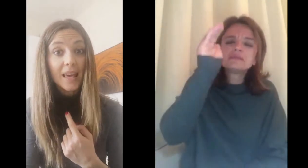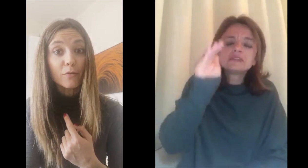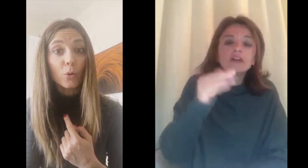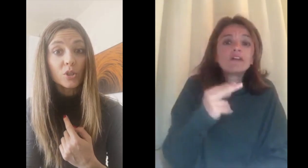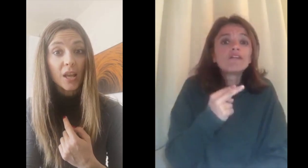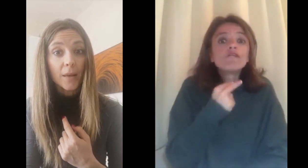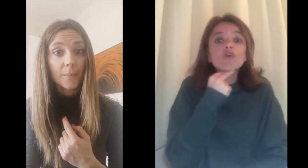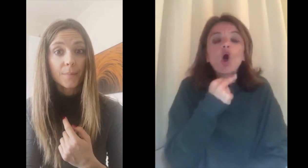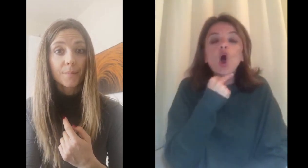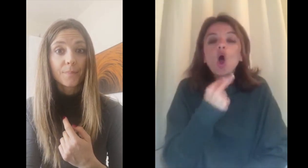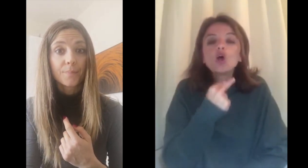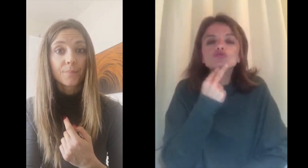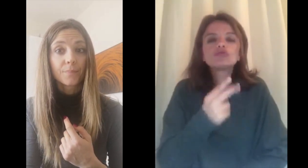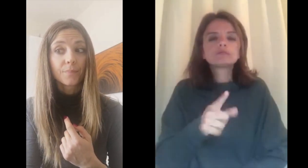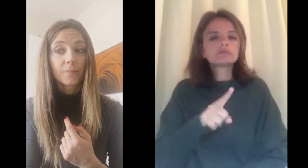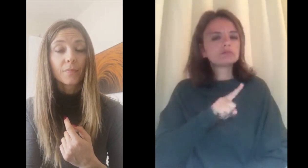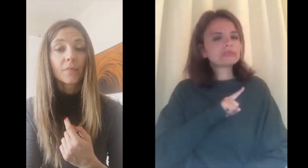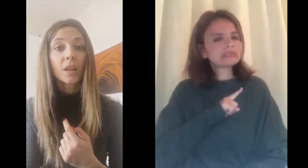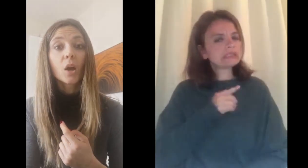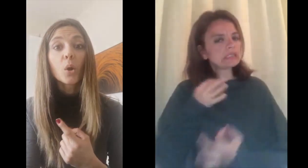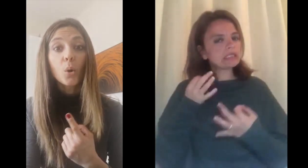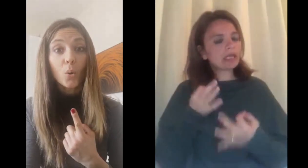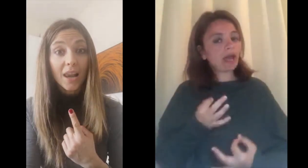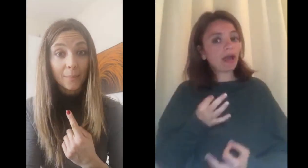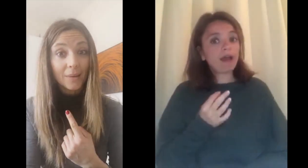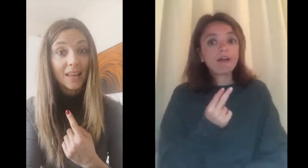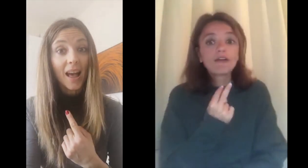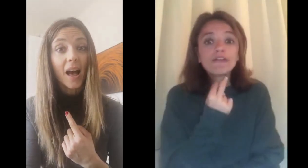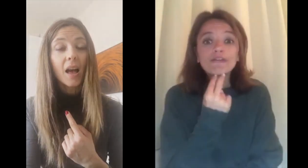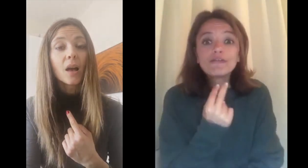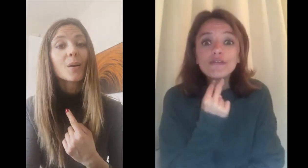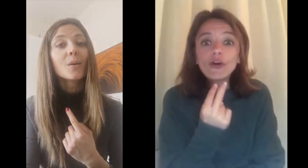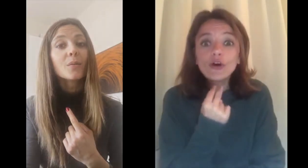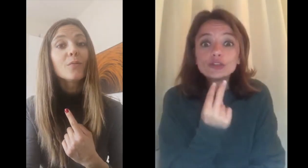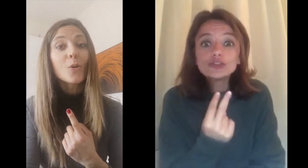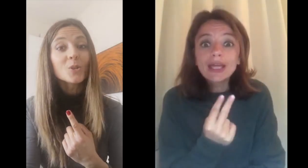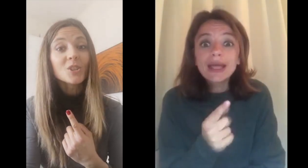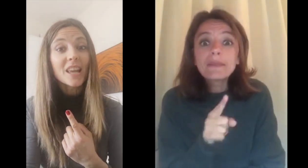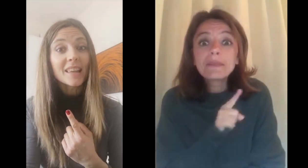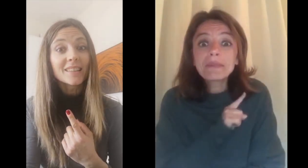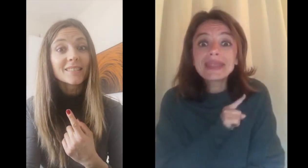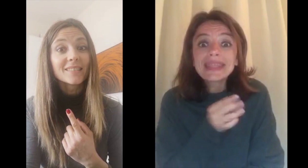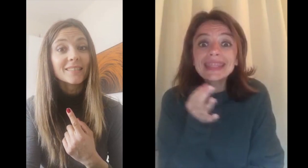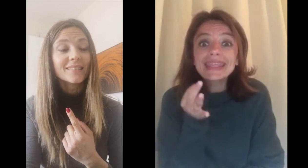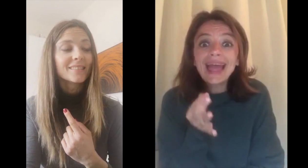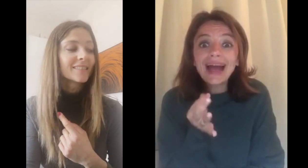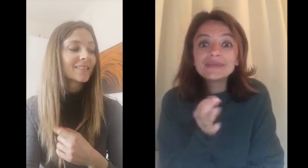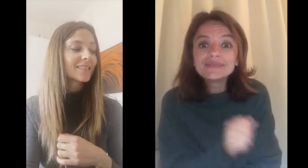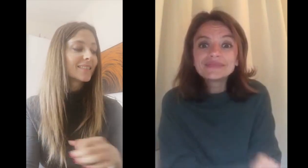con la mia voce. Con la mia voce.